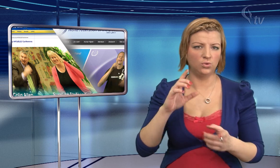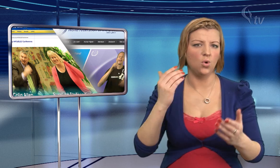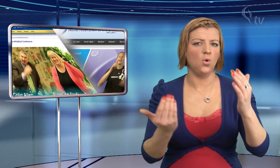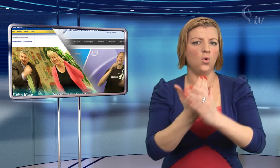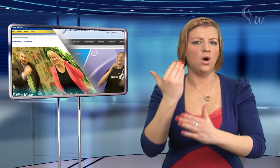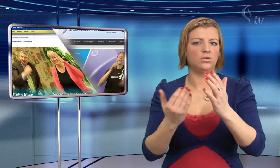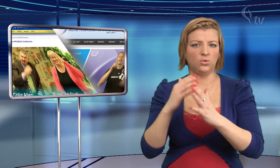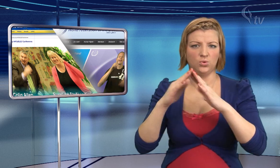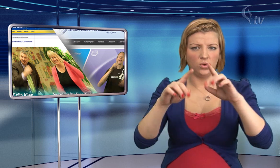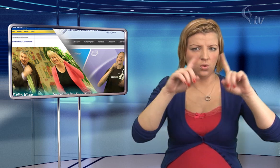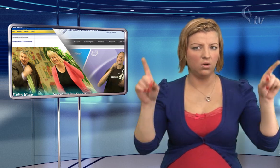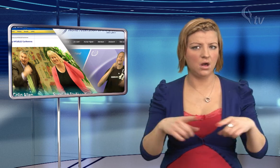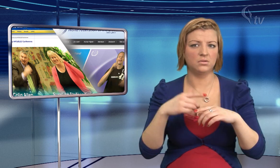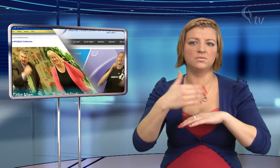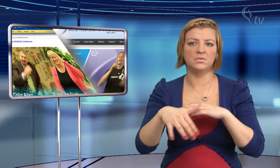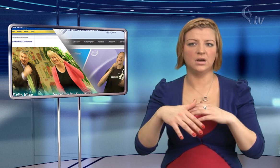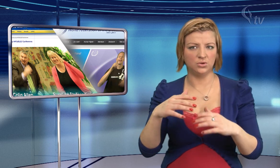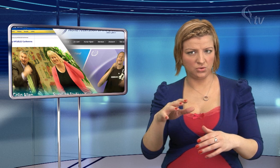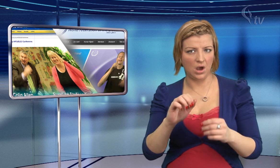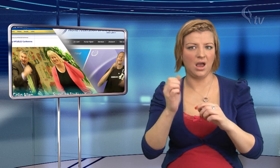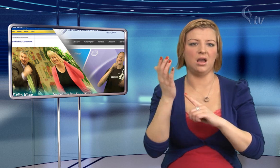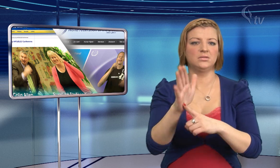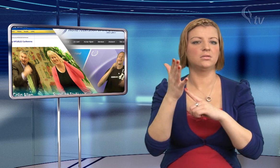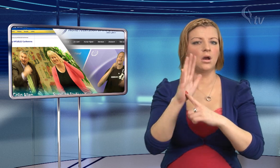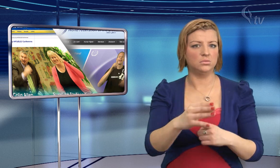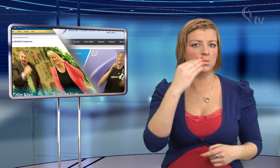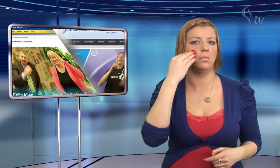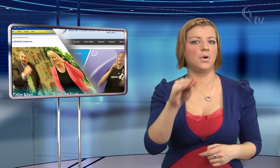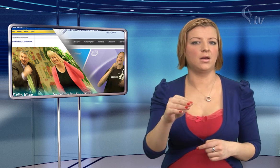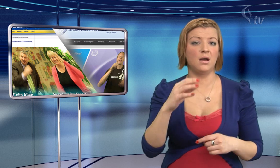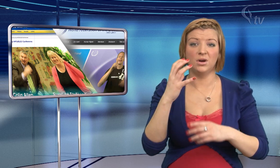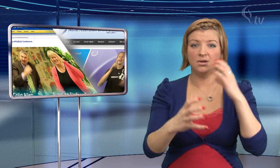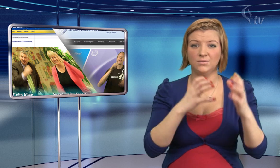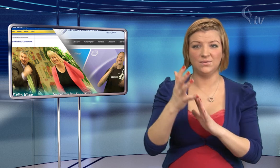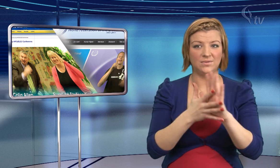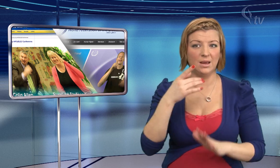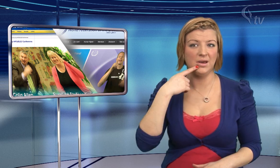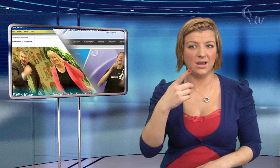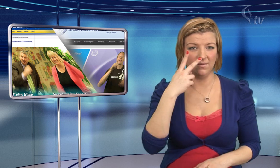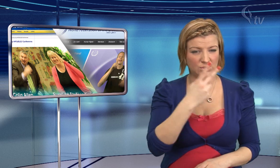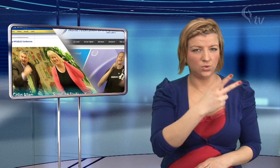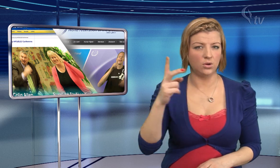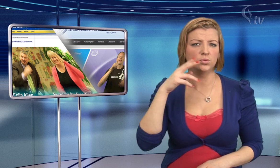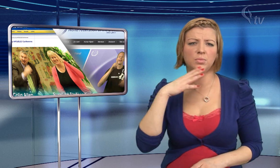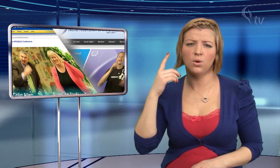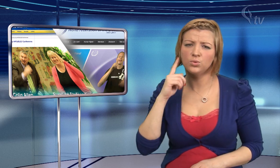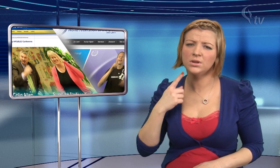ja lisanud sinna videod rahvusvahelises viipekeeles, et info oleks kurtidele arusaadavam ja